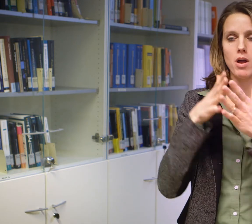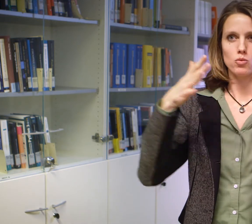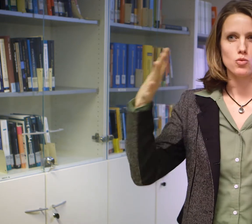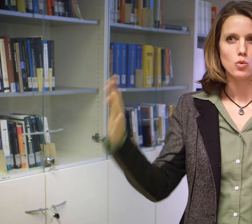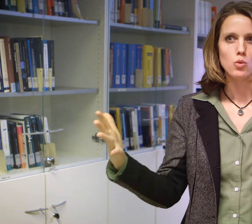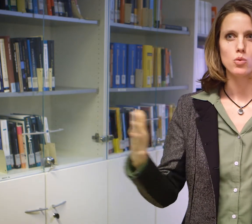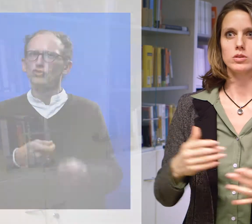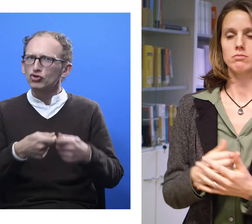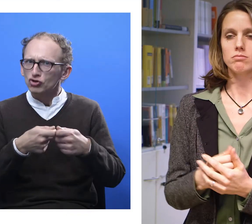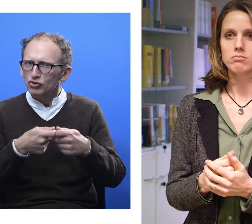Thank you.